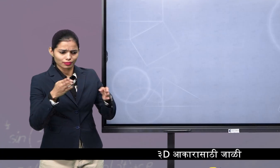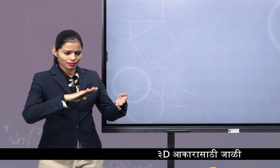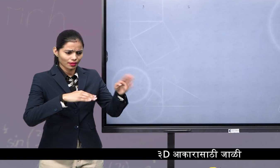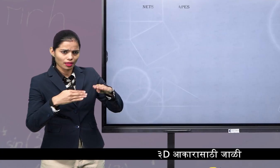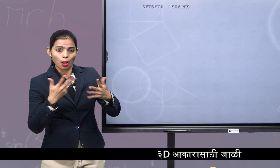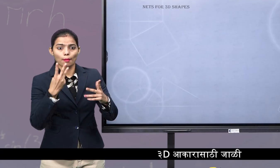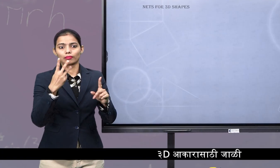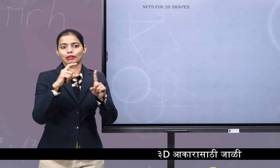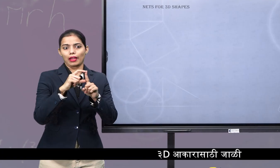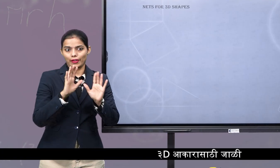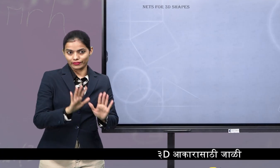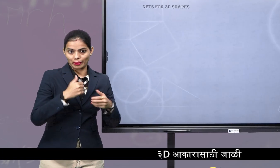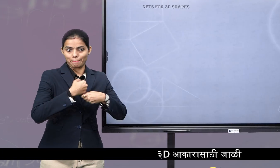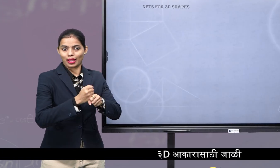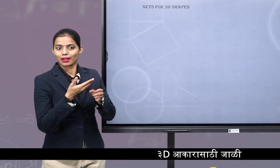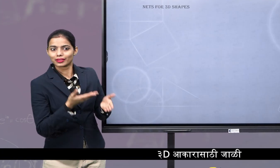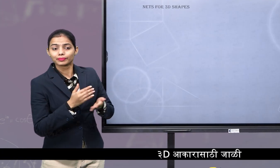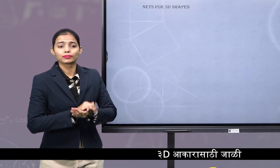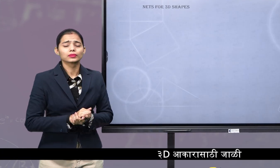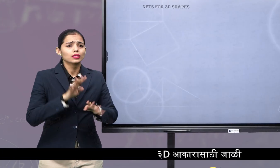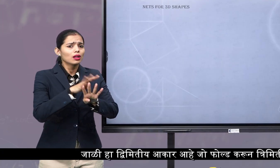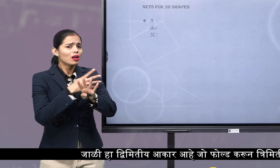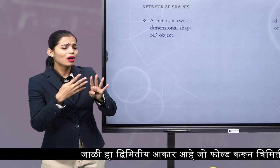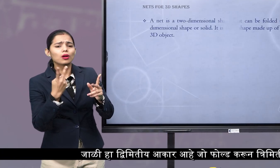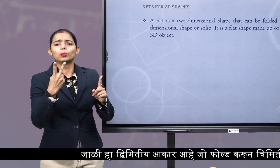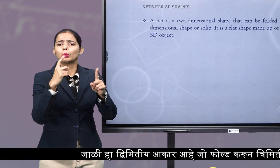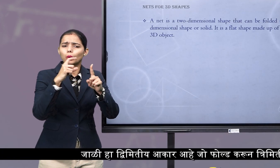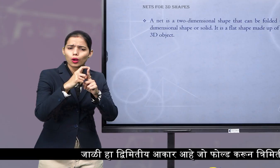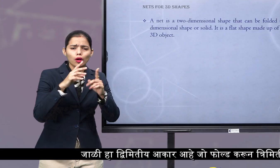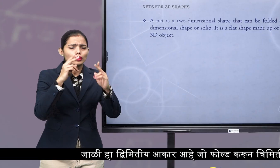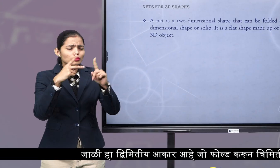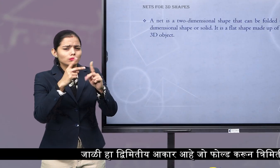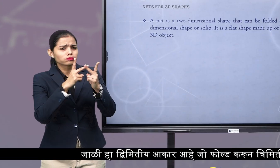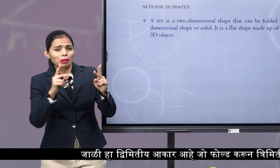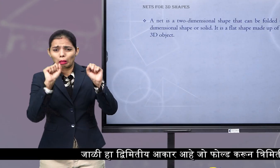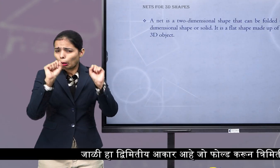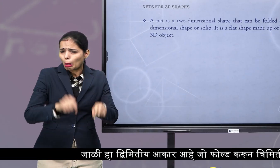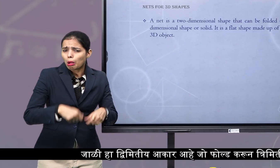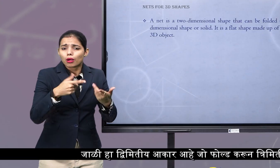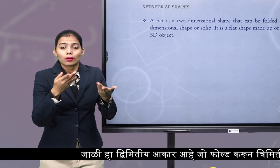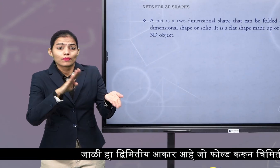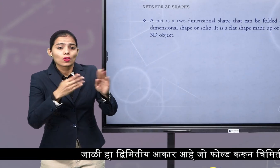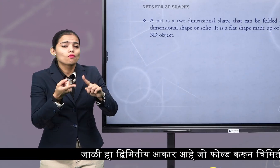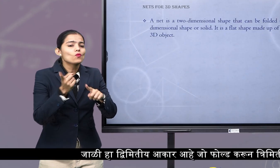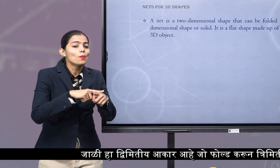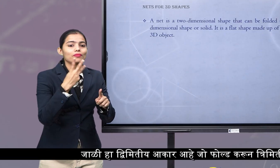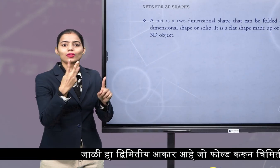थ्रीडी आकारांसाठी जाळी. जाळी हा द्विमितीय आकार आहे जो फोल्ड करून